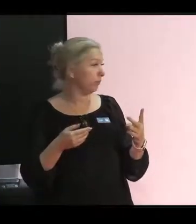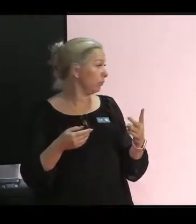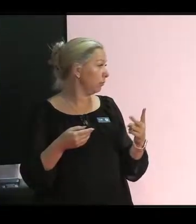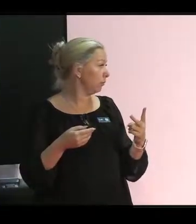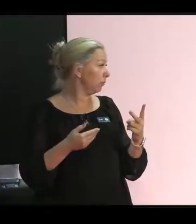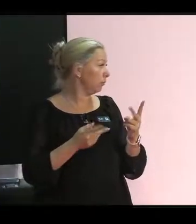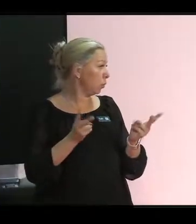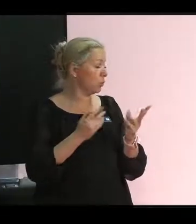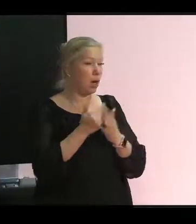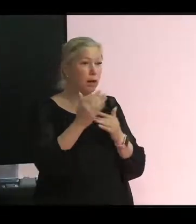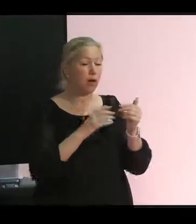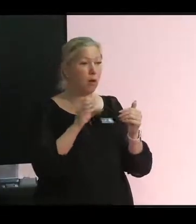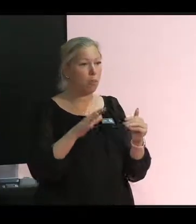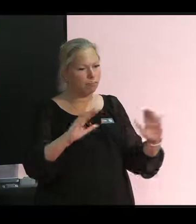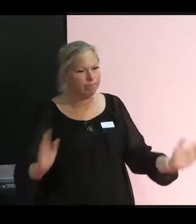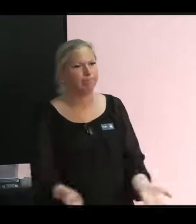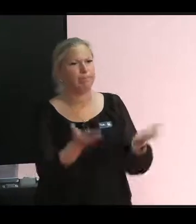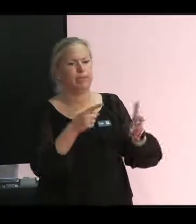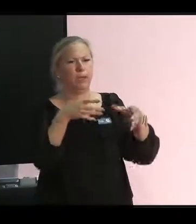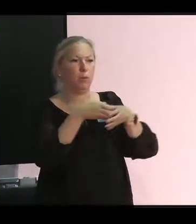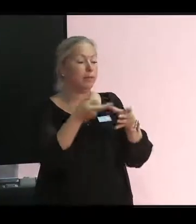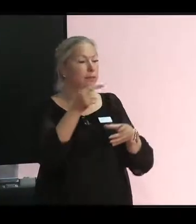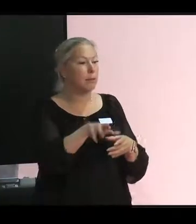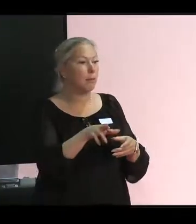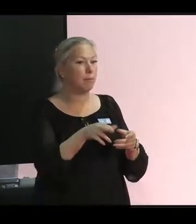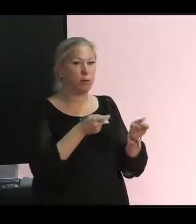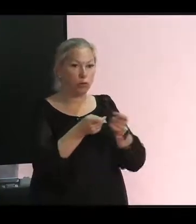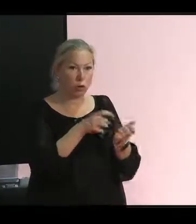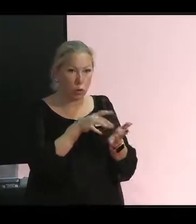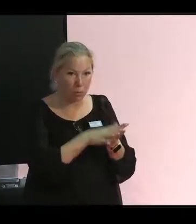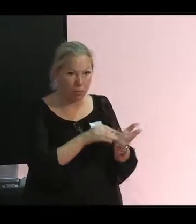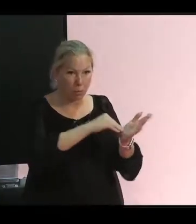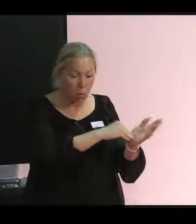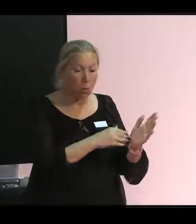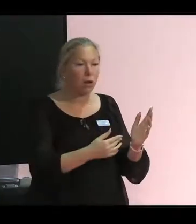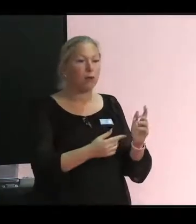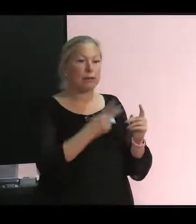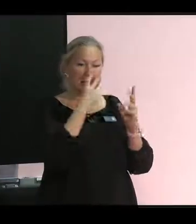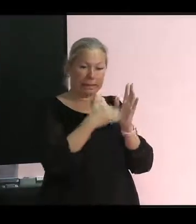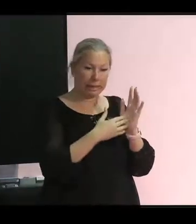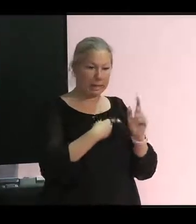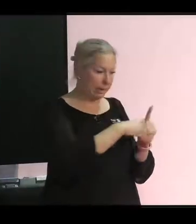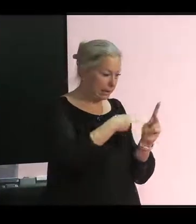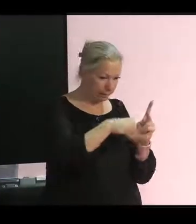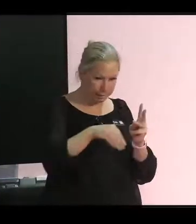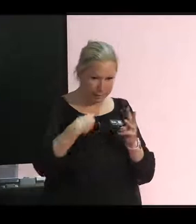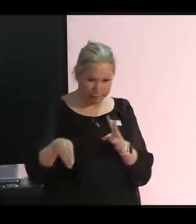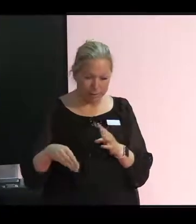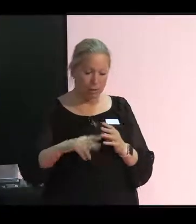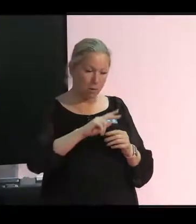Det handlar också om att man lyfter gruppen i till exempel styrdokument. Man ser till att de insatserna man kanske gör